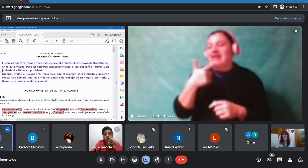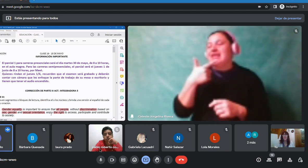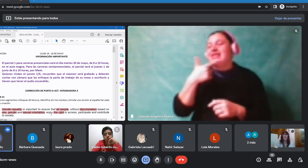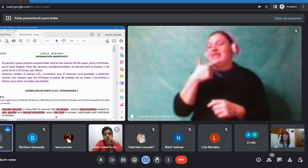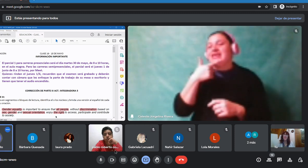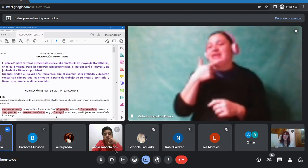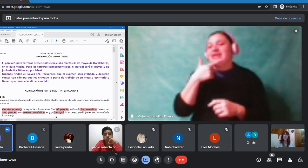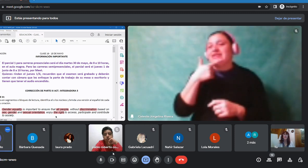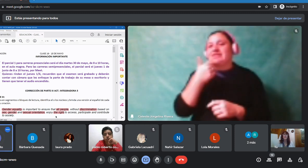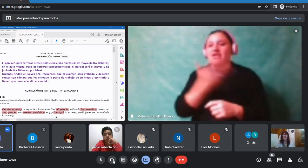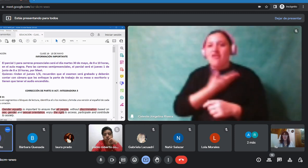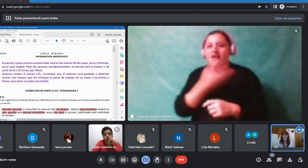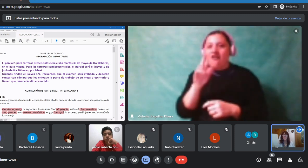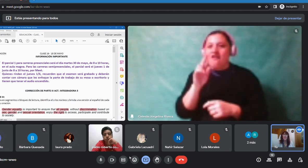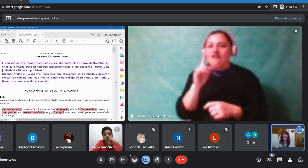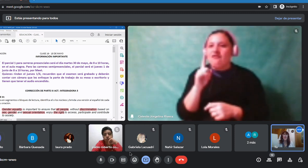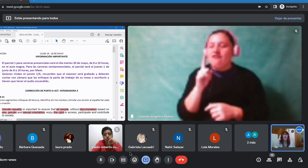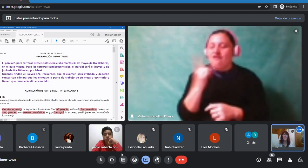Gozar. Derecho, ¿sí?